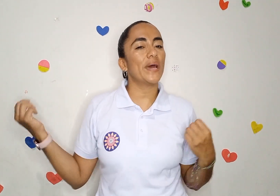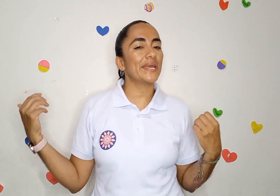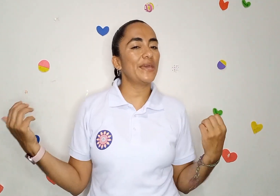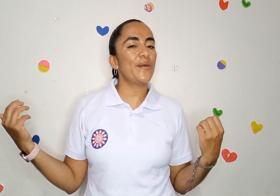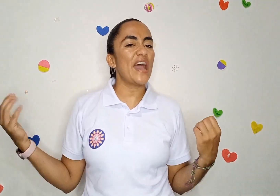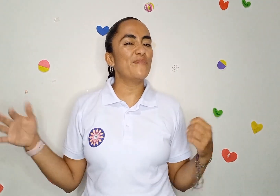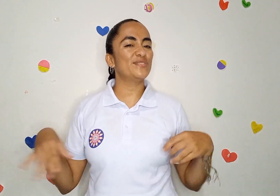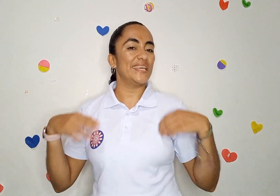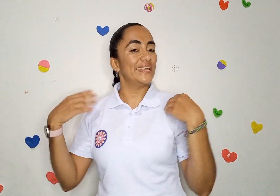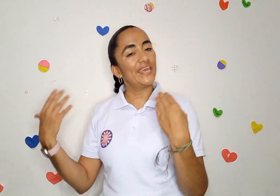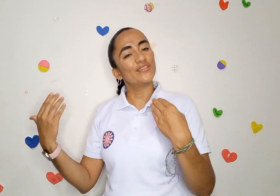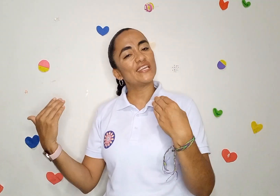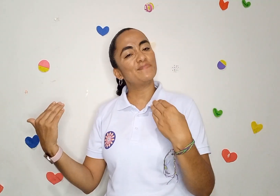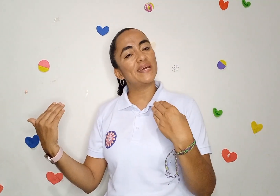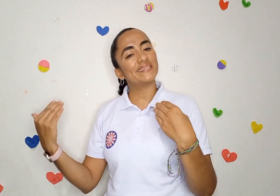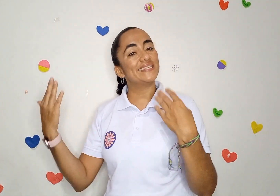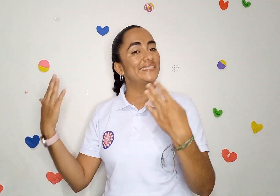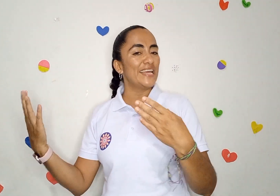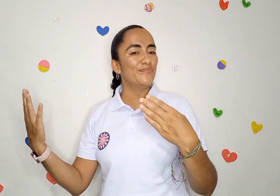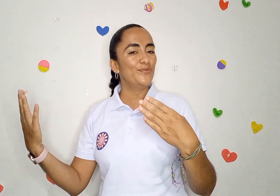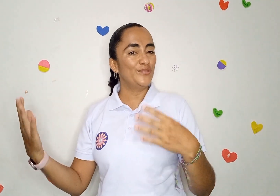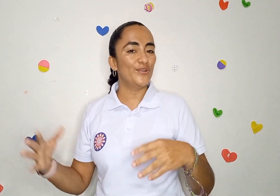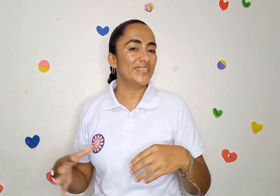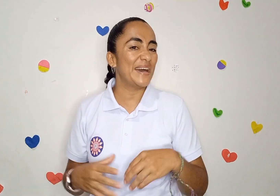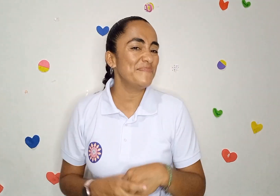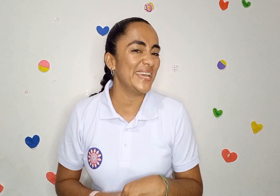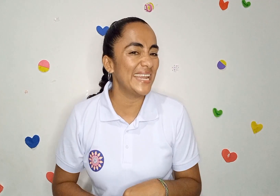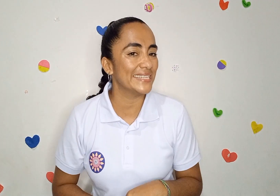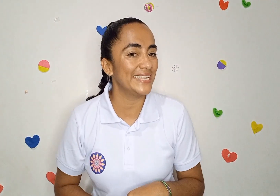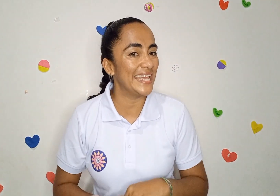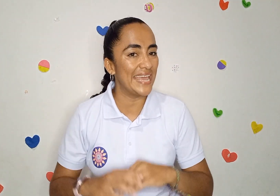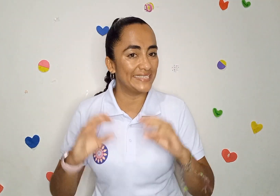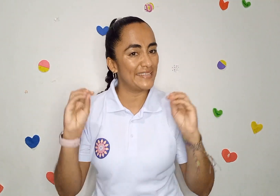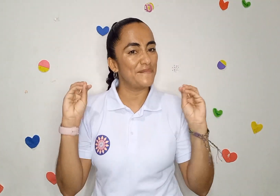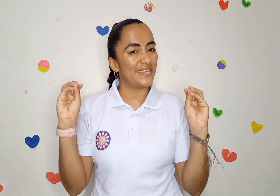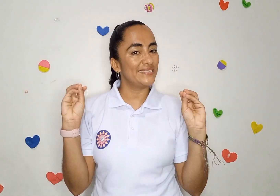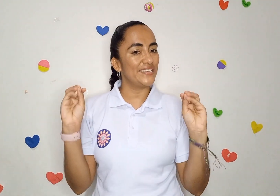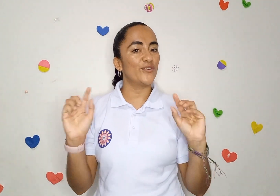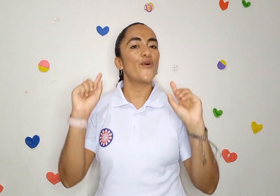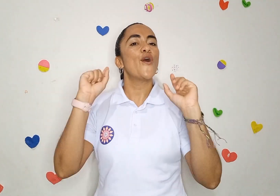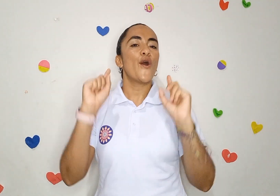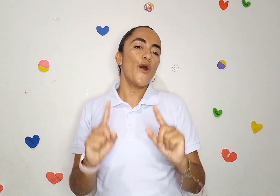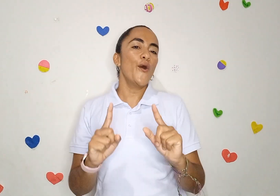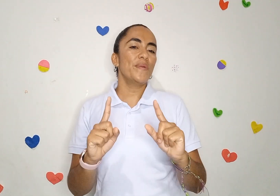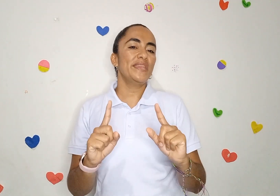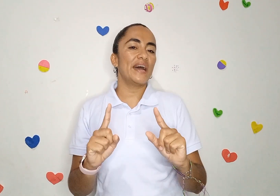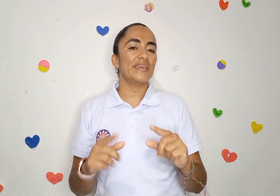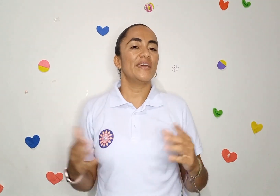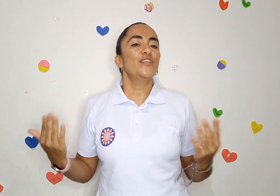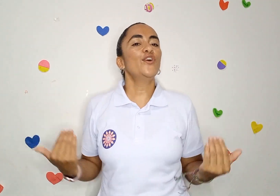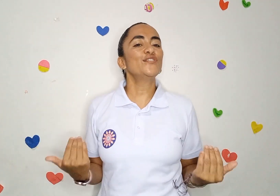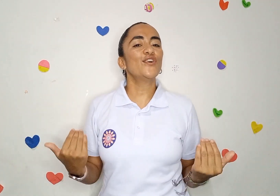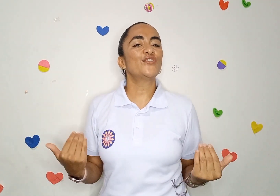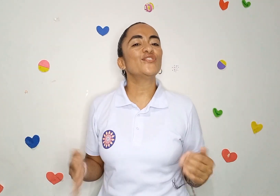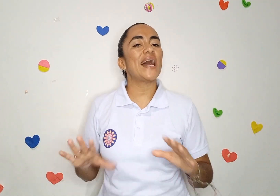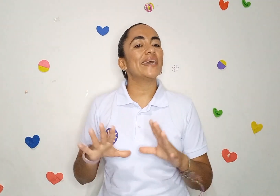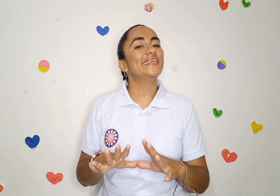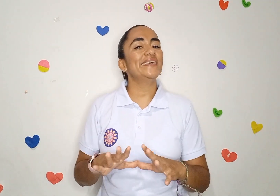que veamos en qué otras partes del mundo también hacen este merecido homenaje. Nosotros aquí